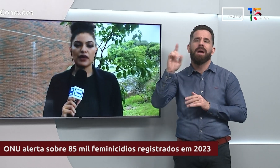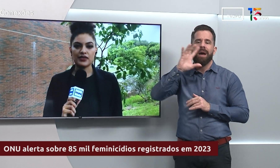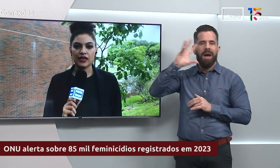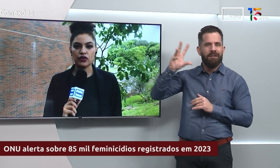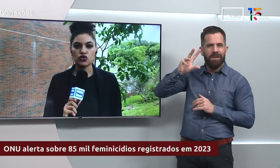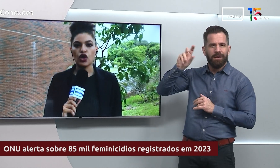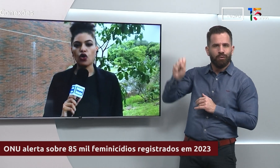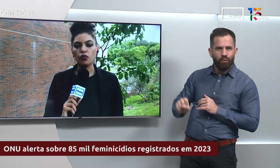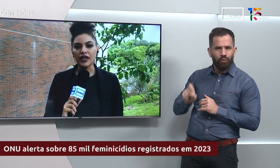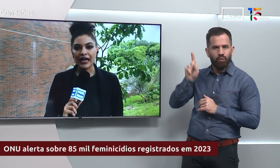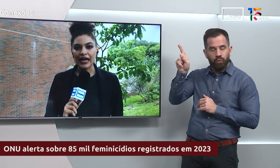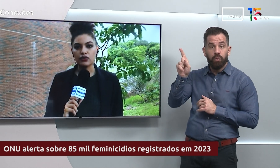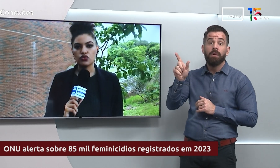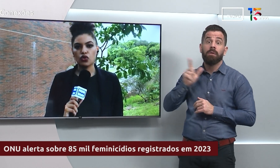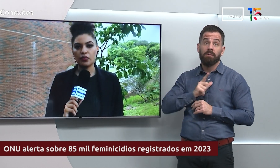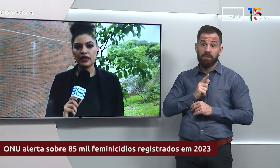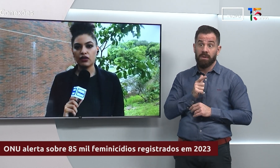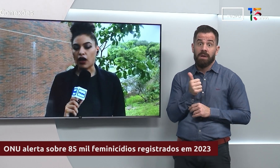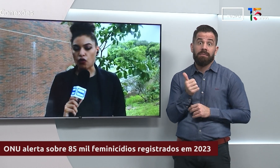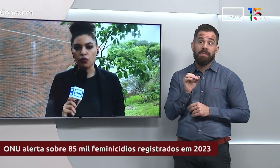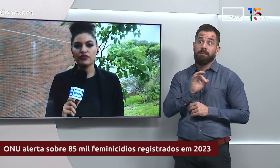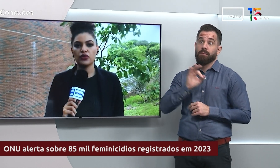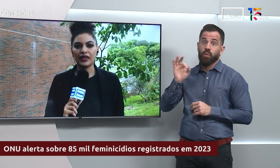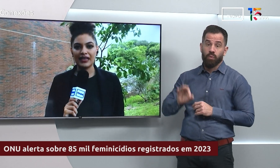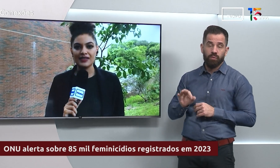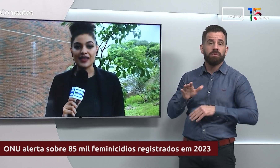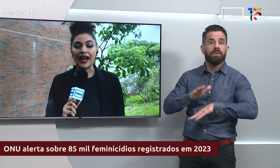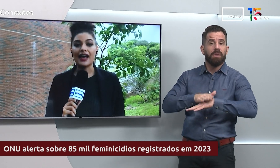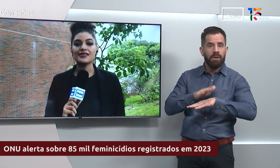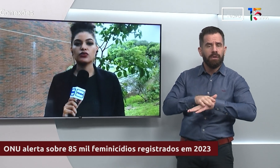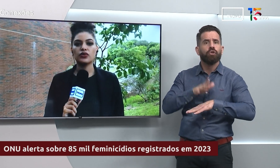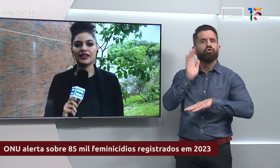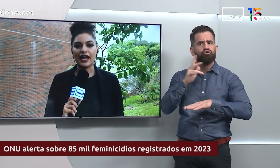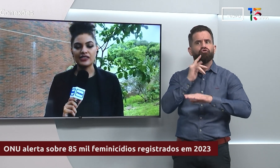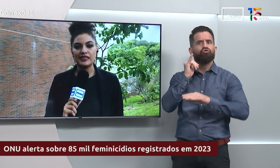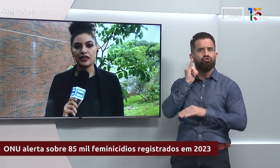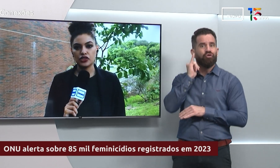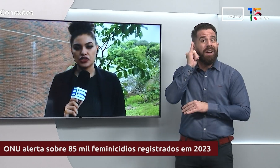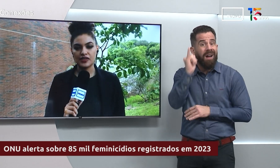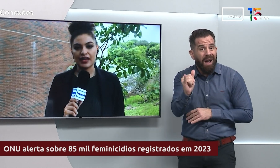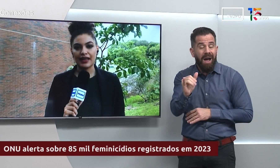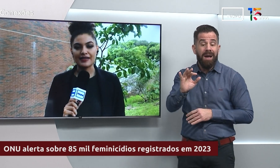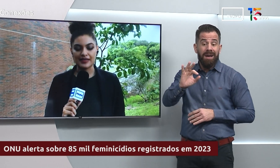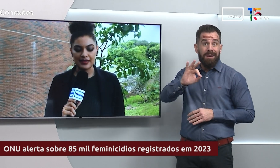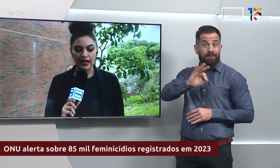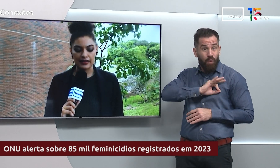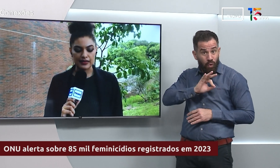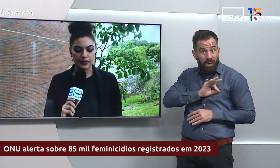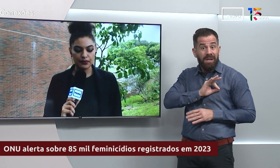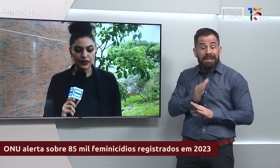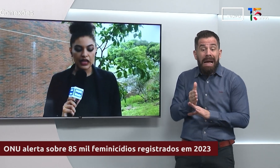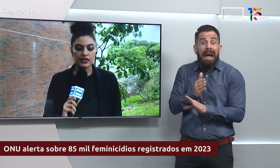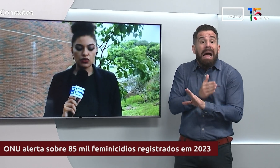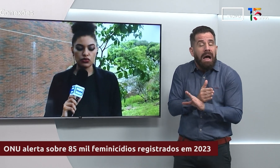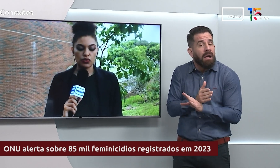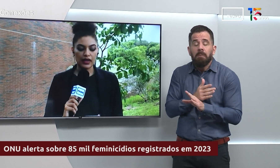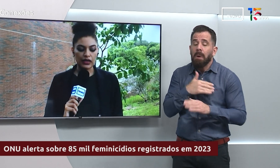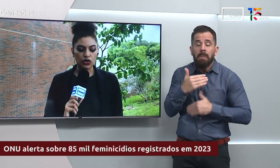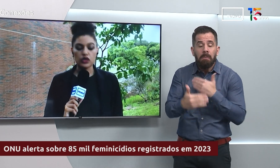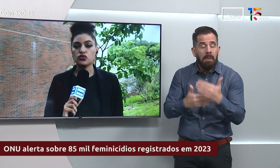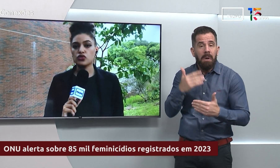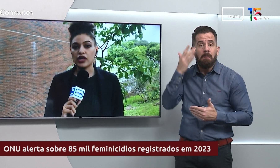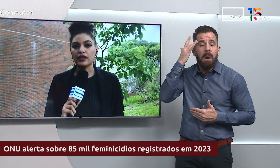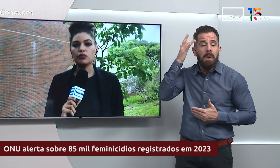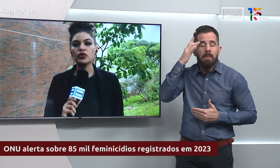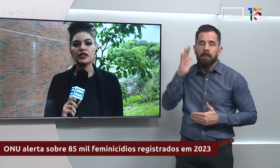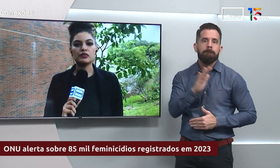pelos parceiros comunicaram sobre alguma violência às autoridades antes de serem assassinadas. Segundo o relatório,